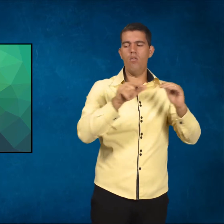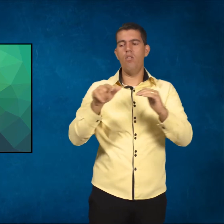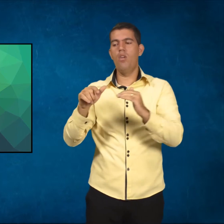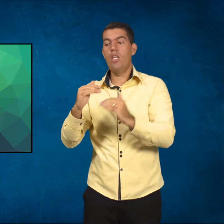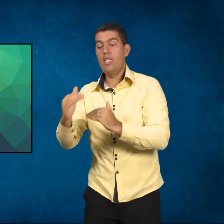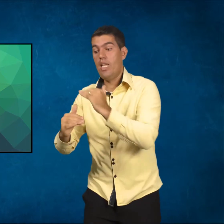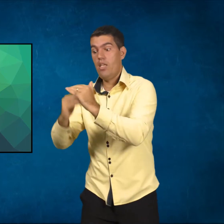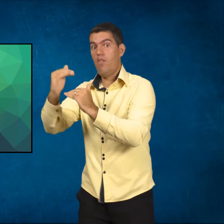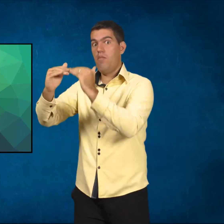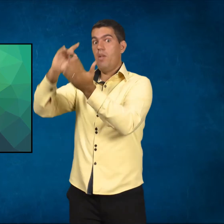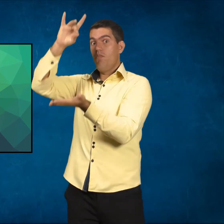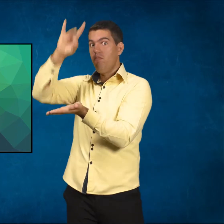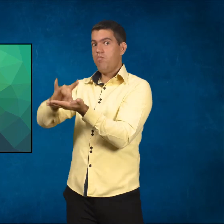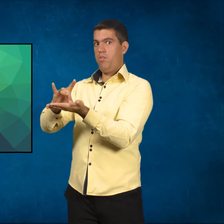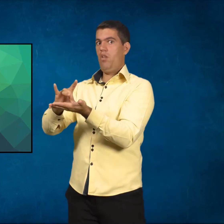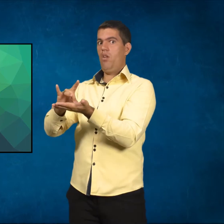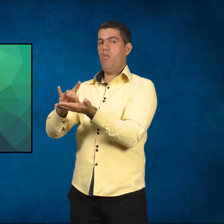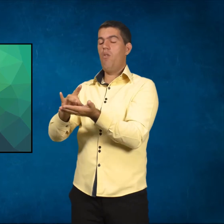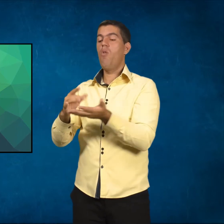desenvolvimento real.